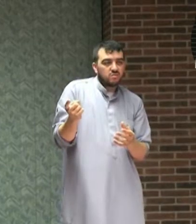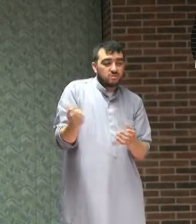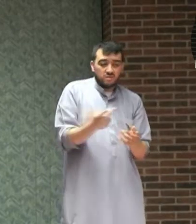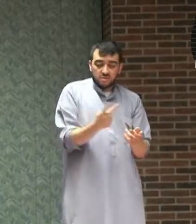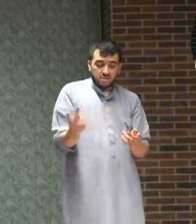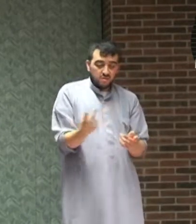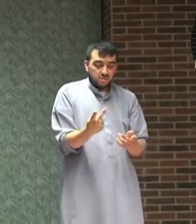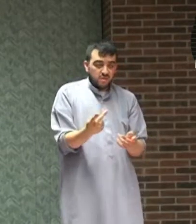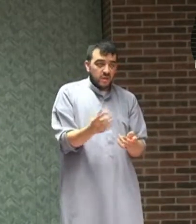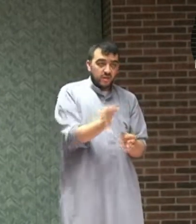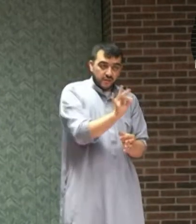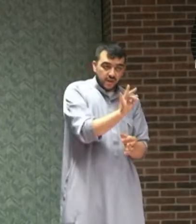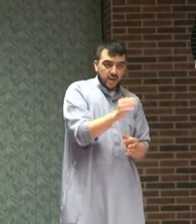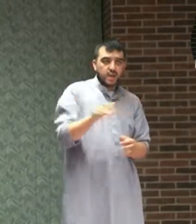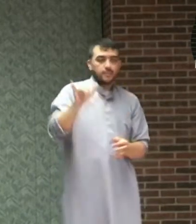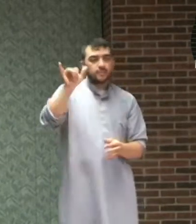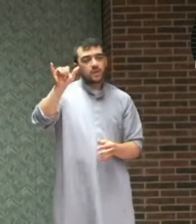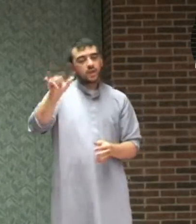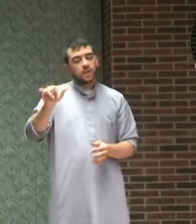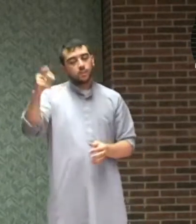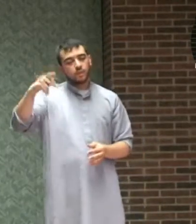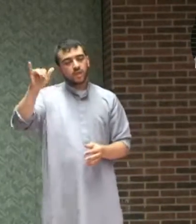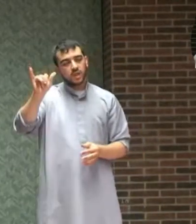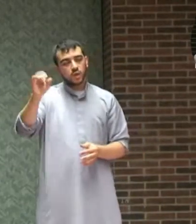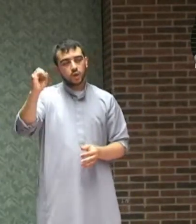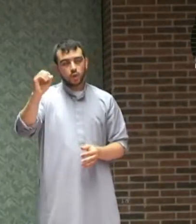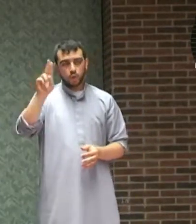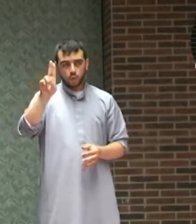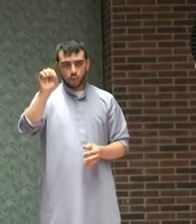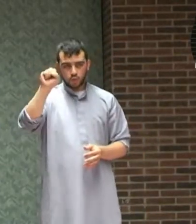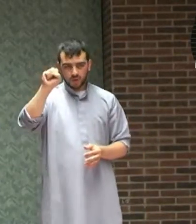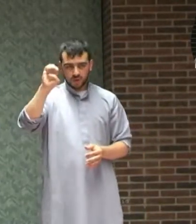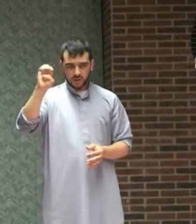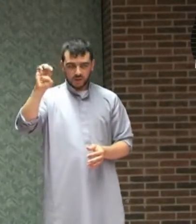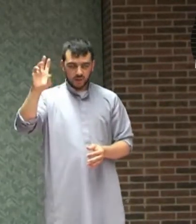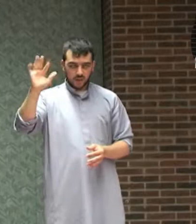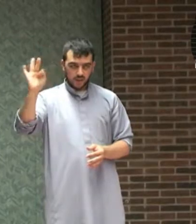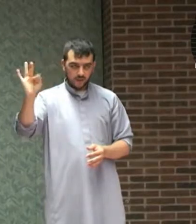entre des gens qui n'est pas lié directement